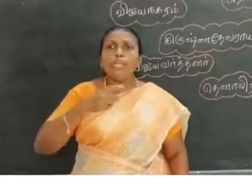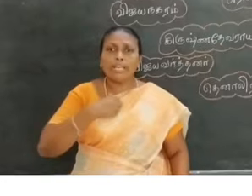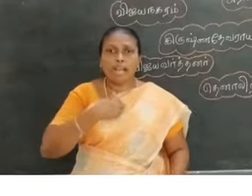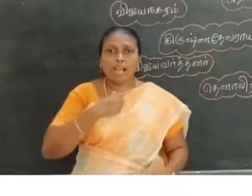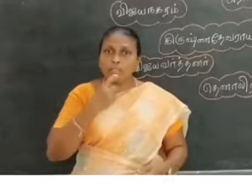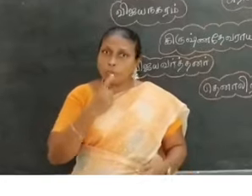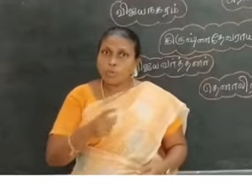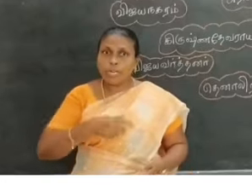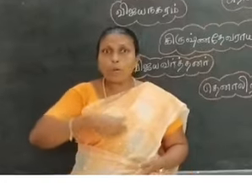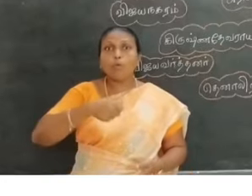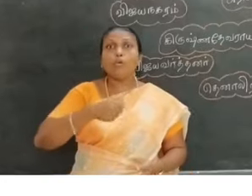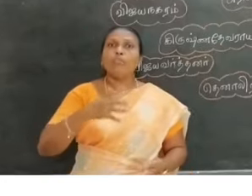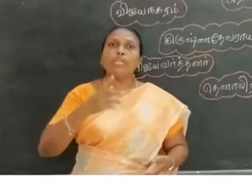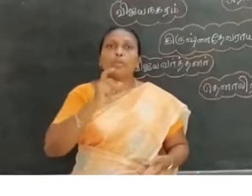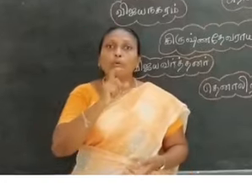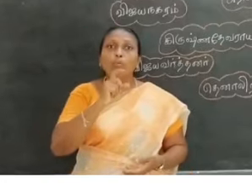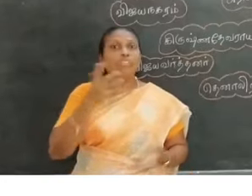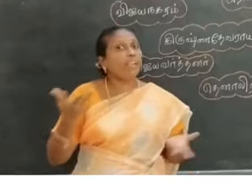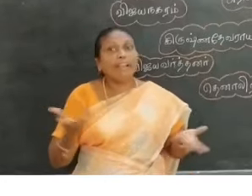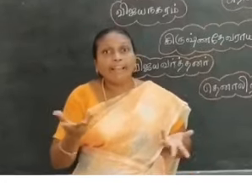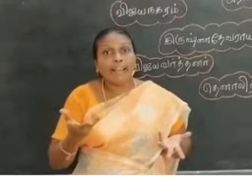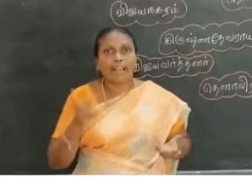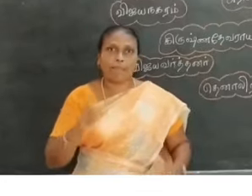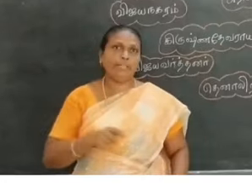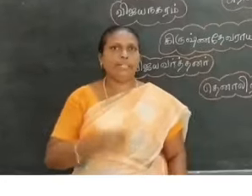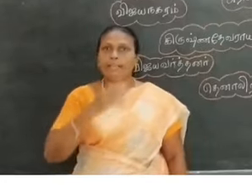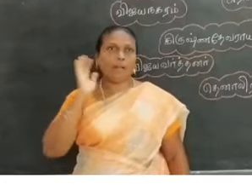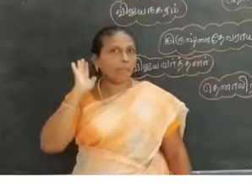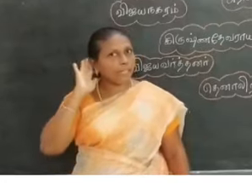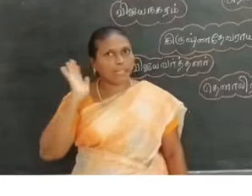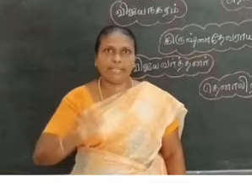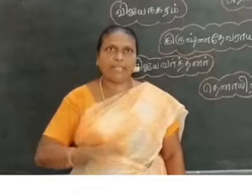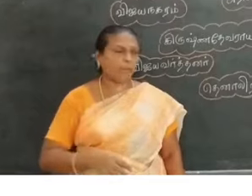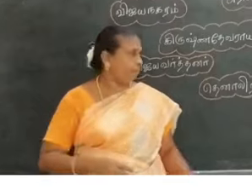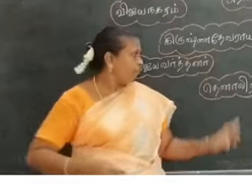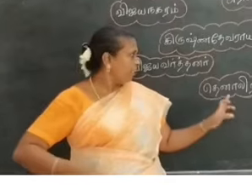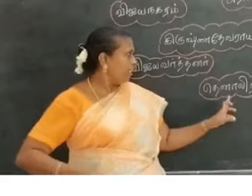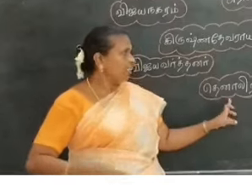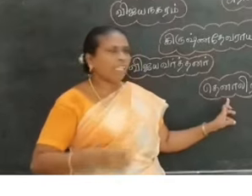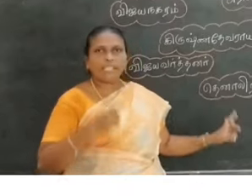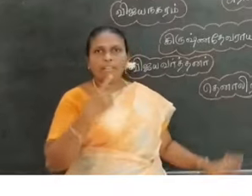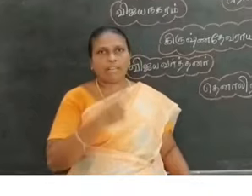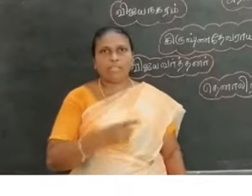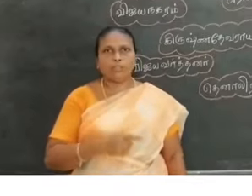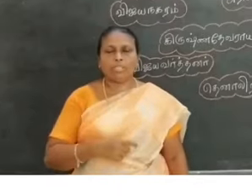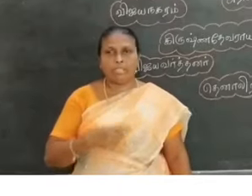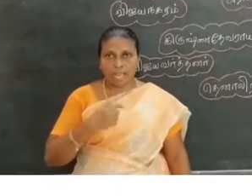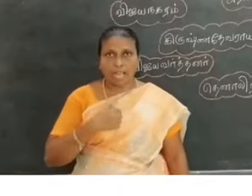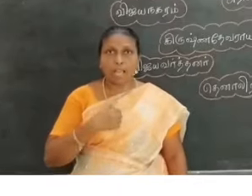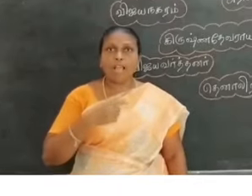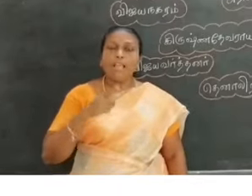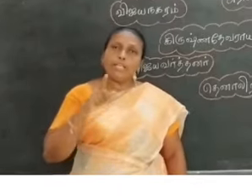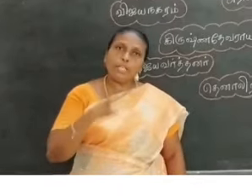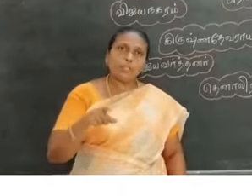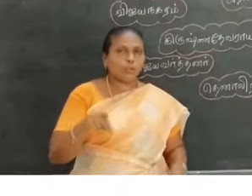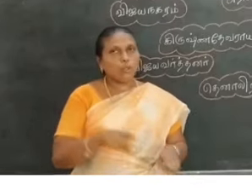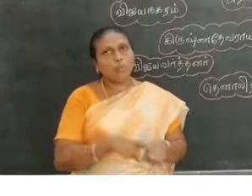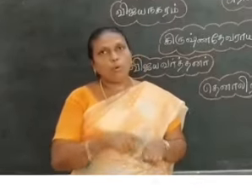குருவி நான் சொன்ன குருவி எங்க அப்படின்னு கேட்டாரு. கிருஷ்ணதேவராய சொன்னாரு, நான் நீங்க சொன்னது